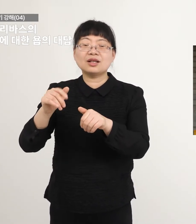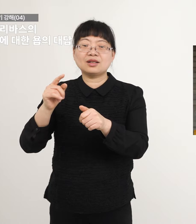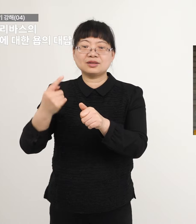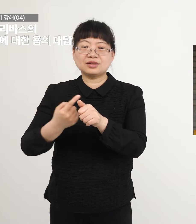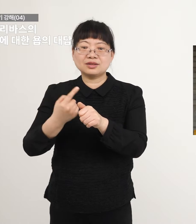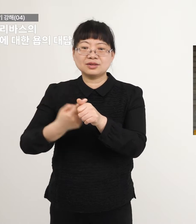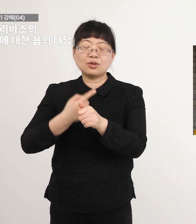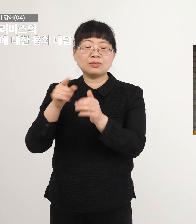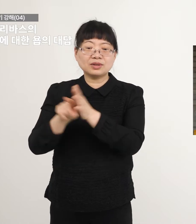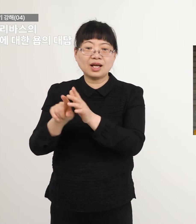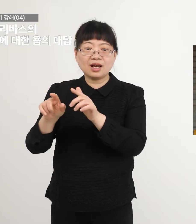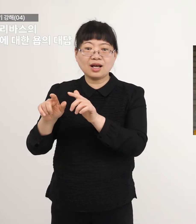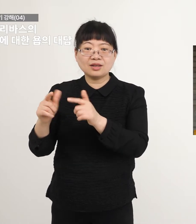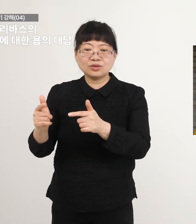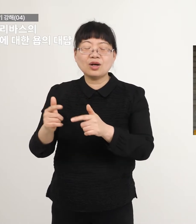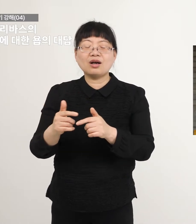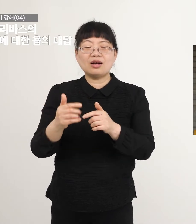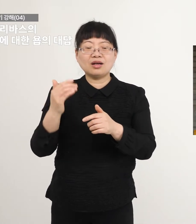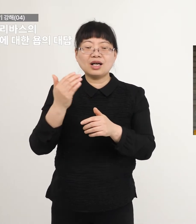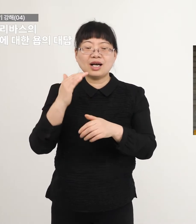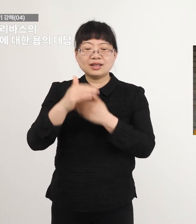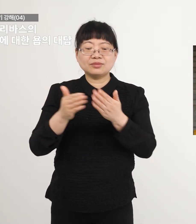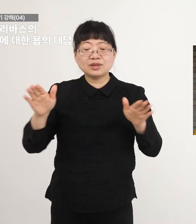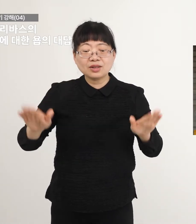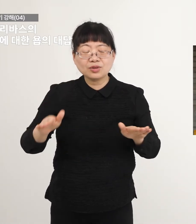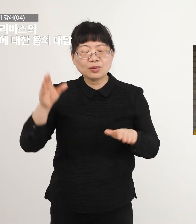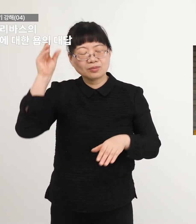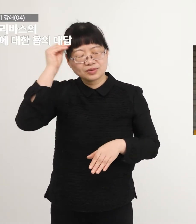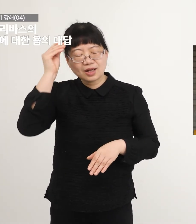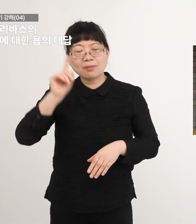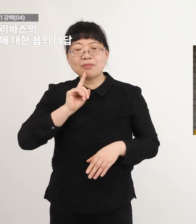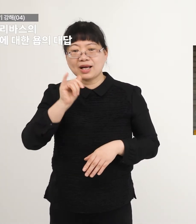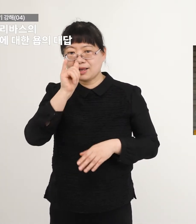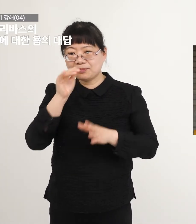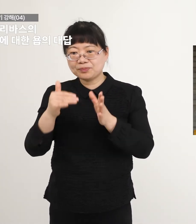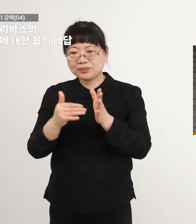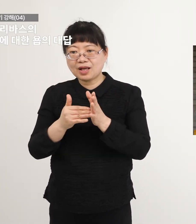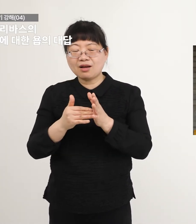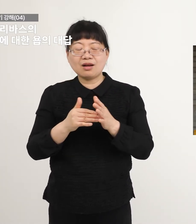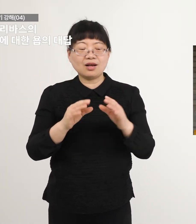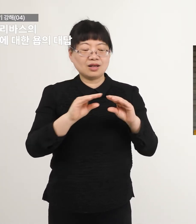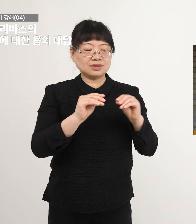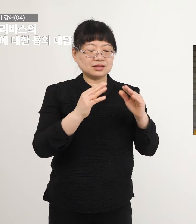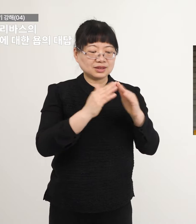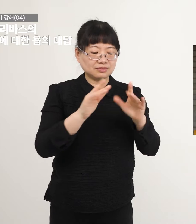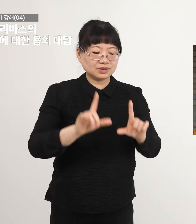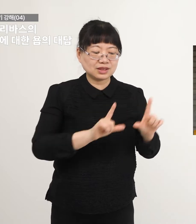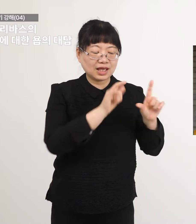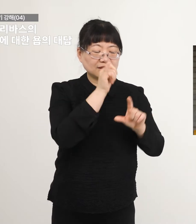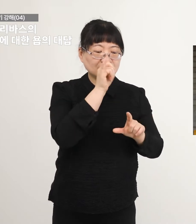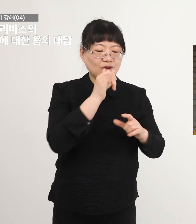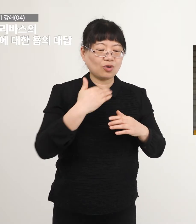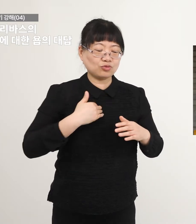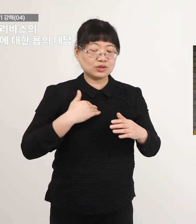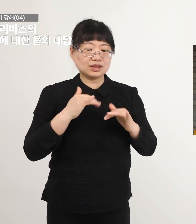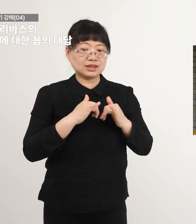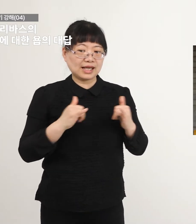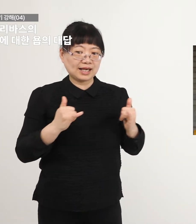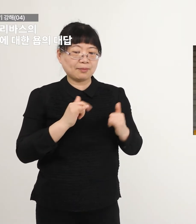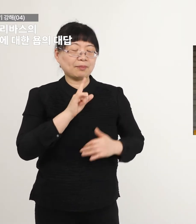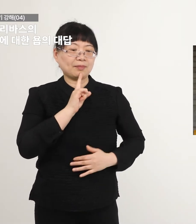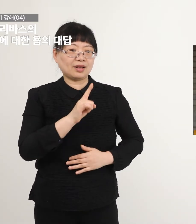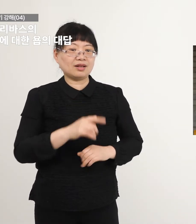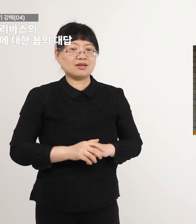그의 천사라도 밀어나다 하시나니 하물며 흙집에 살며, 이건 우리 육신을 얘기하는